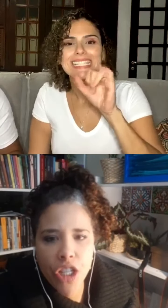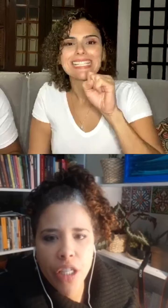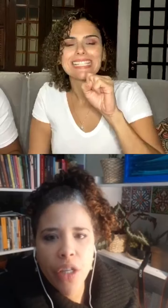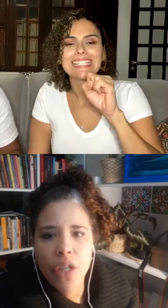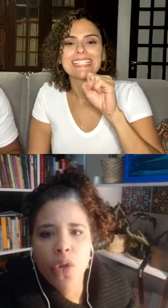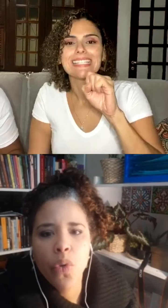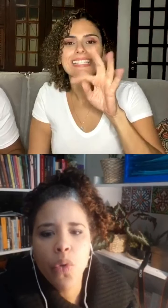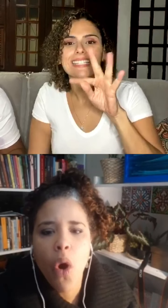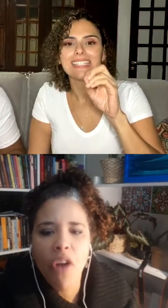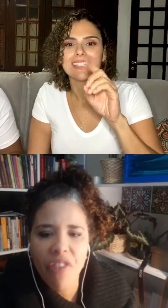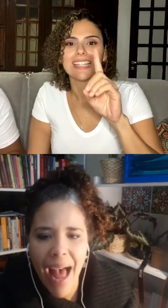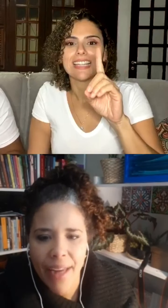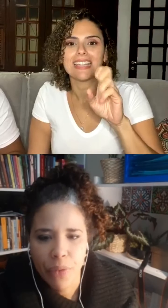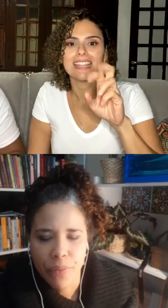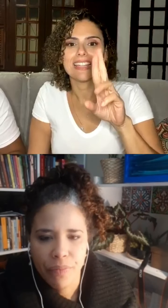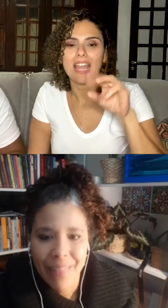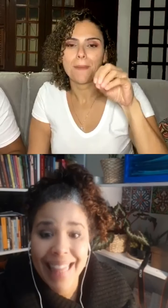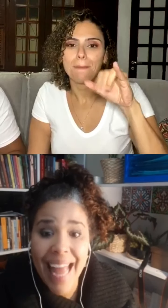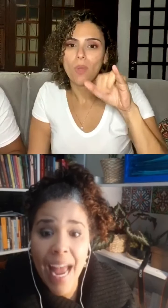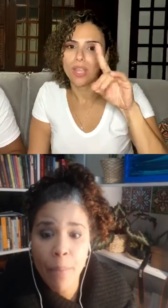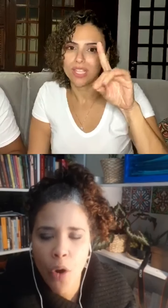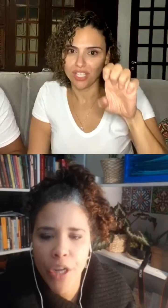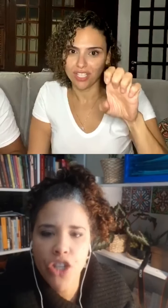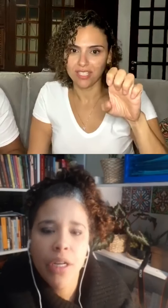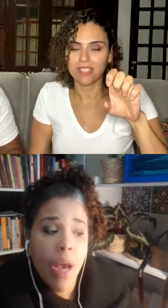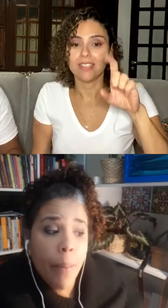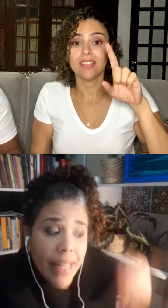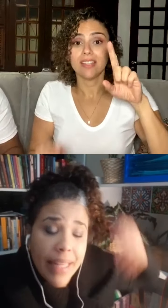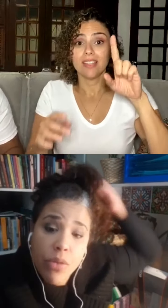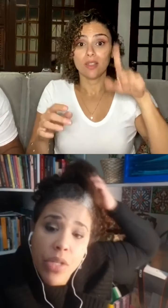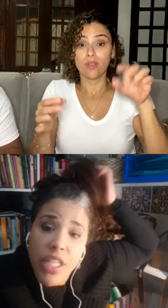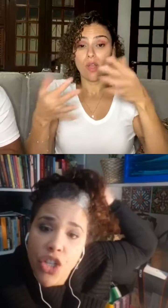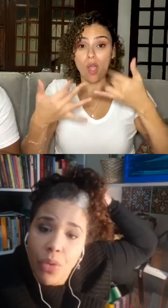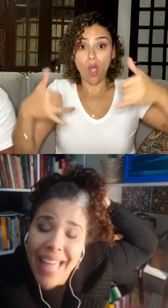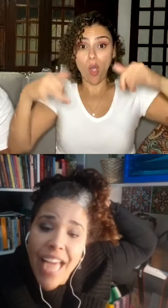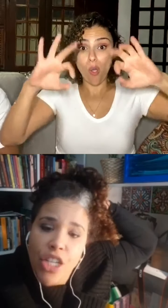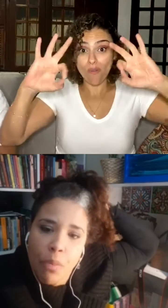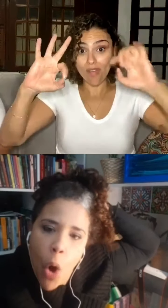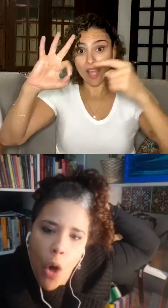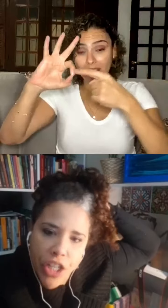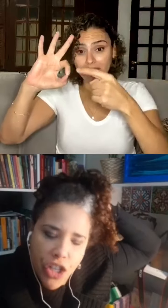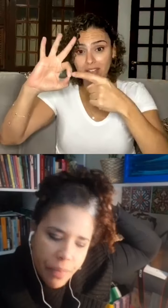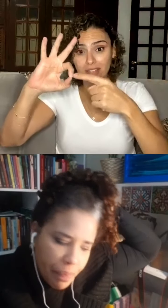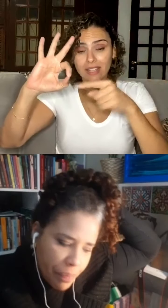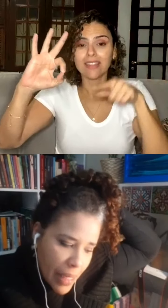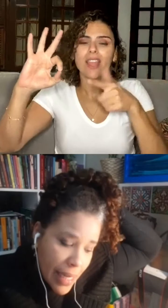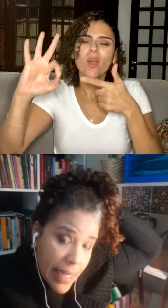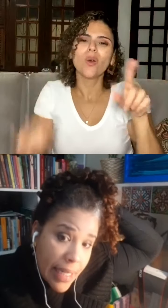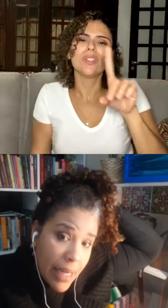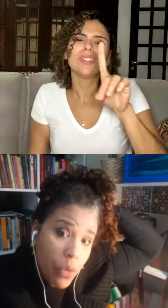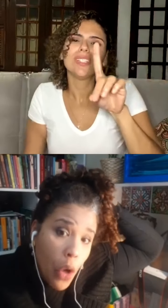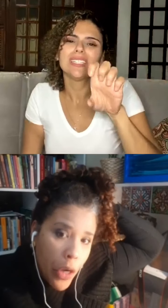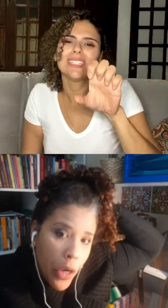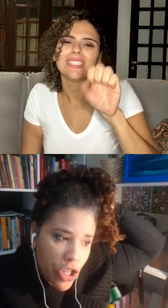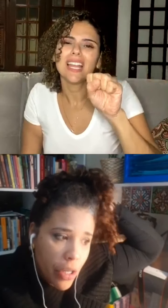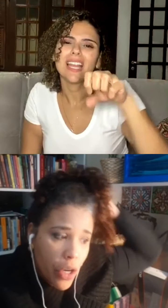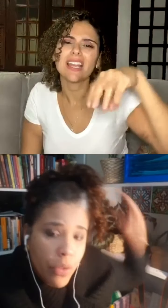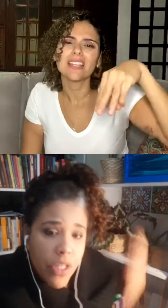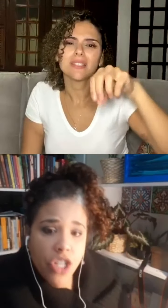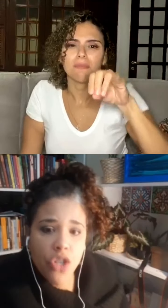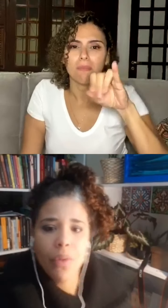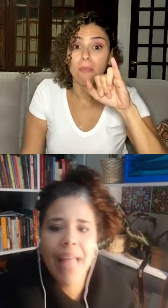dermoide no ovário. Dermoide, porque tem o cisto desmoide. São dois.